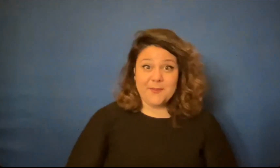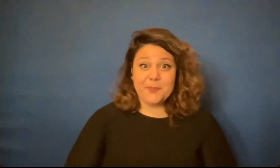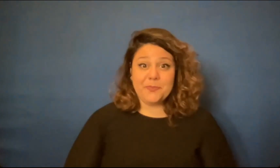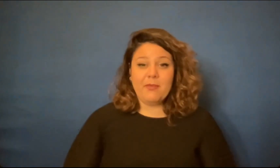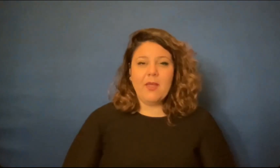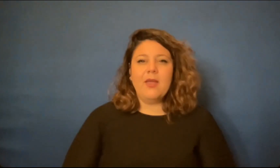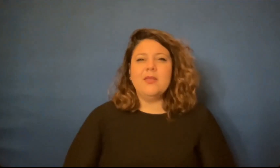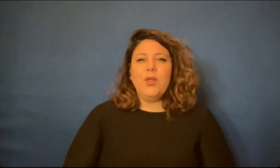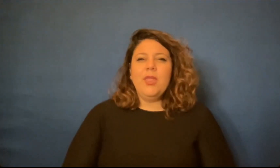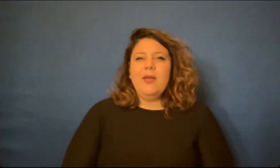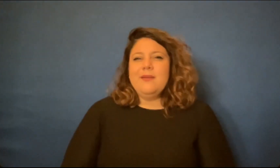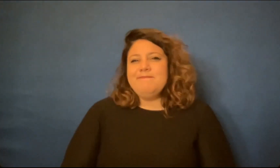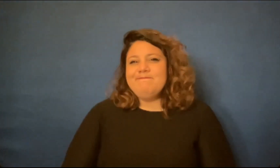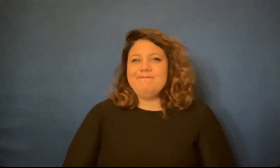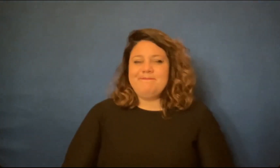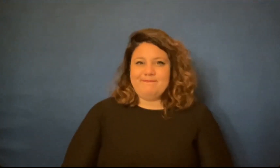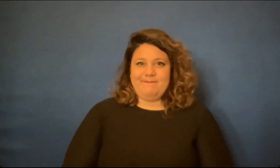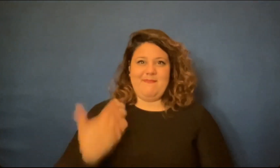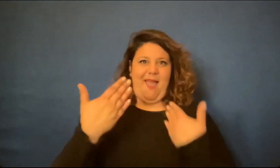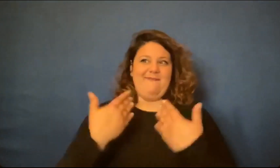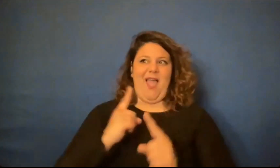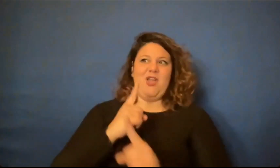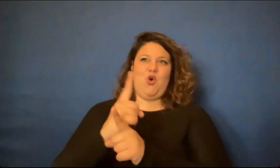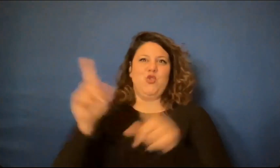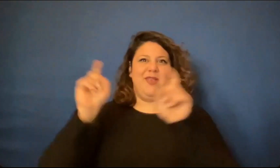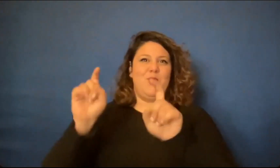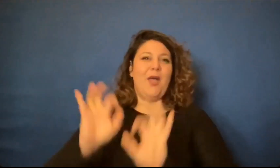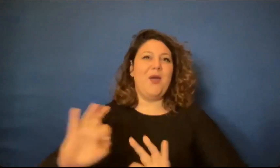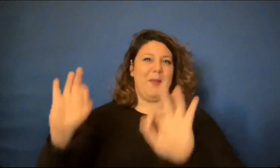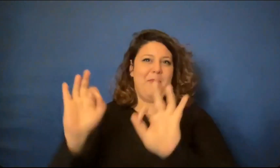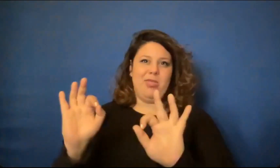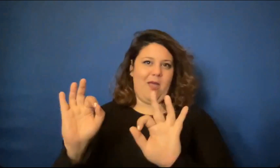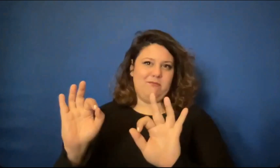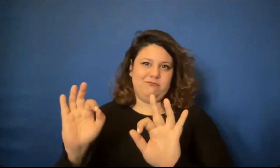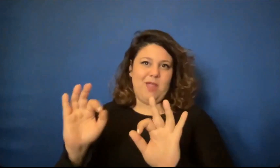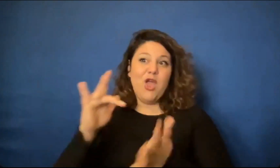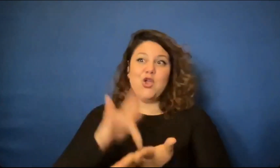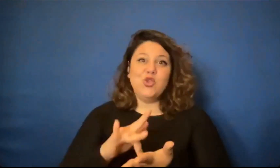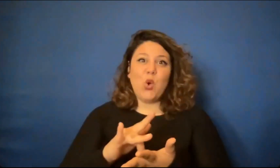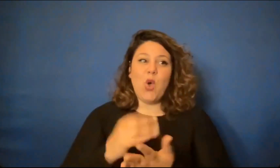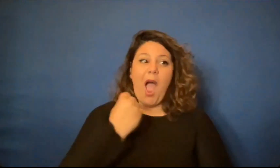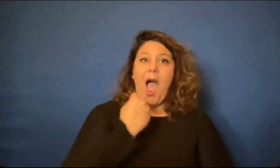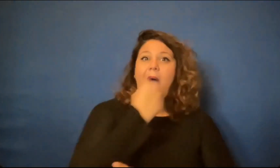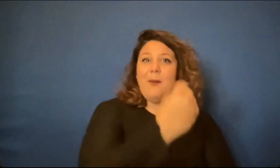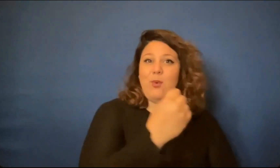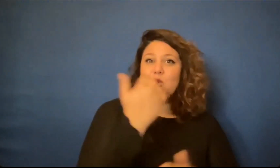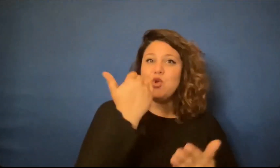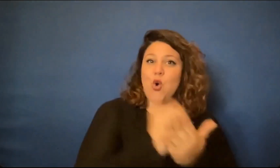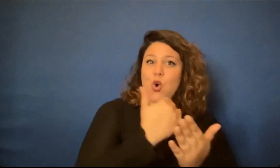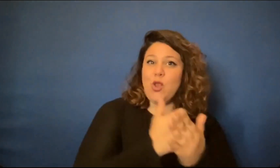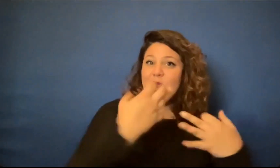claro, hablar en contra de la educación especial cuando no hay ni un euro de apoyos para la escuela ordinaria,